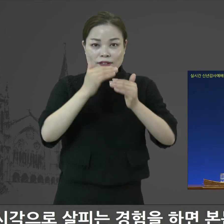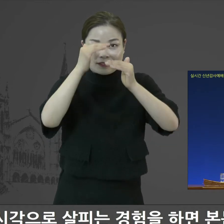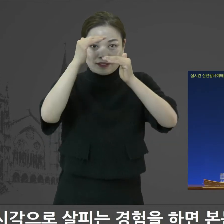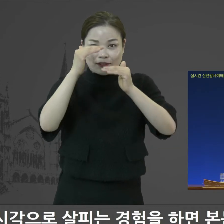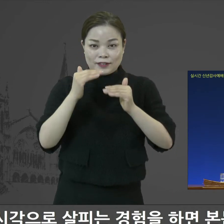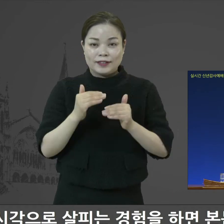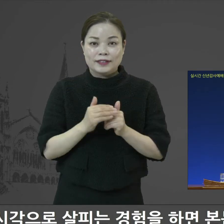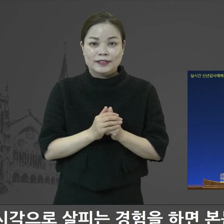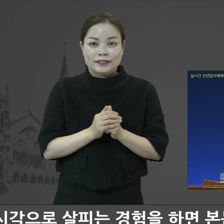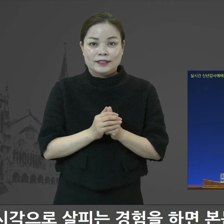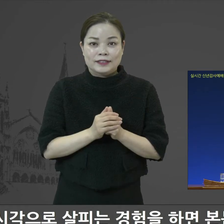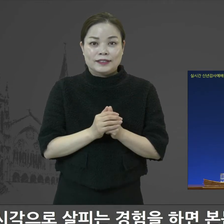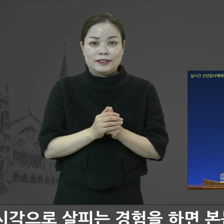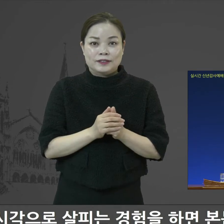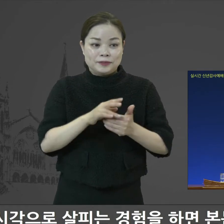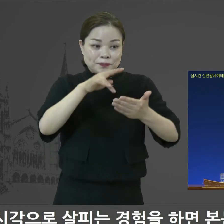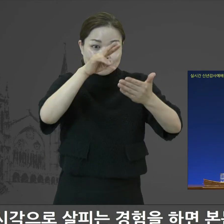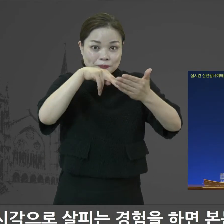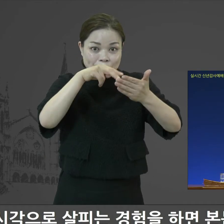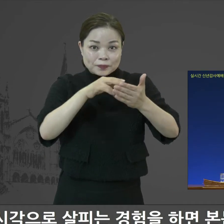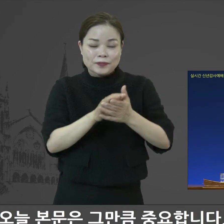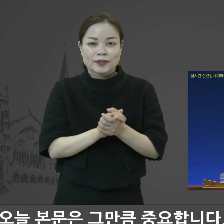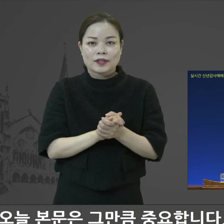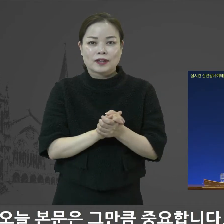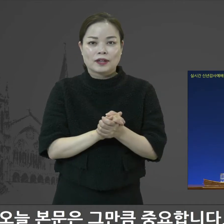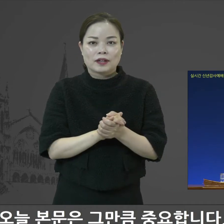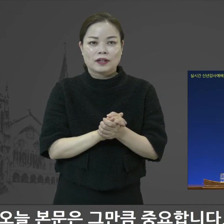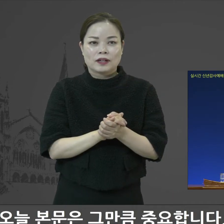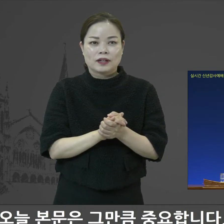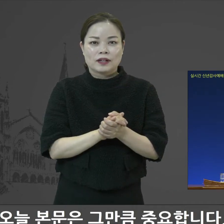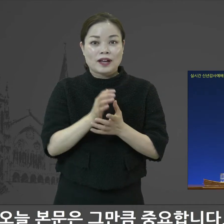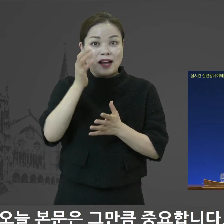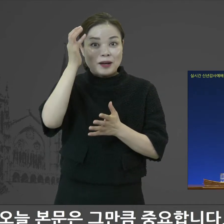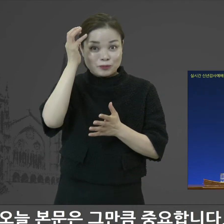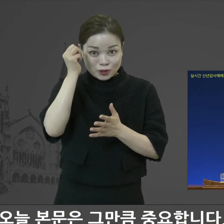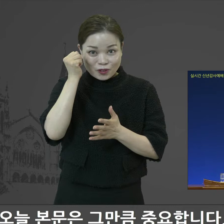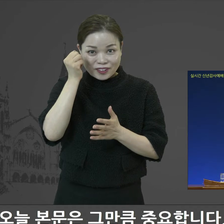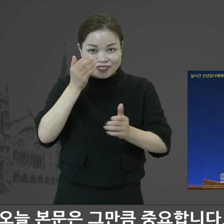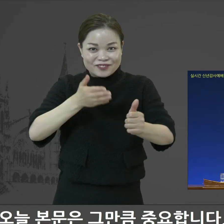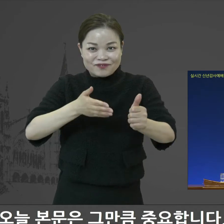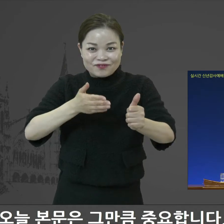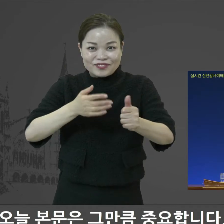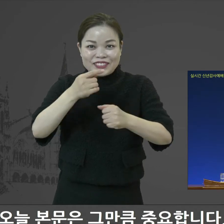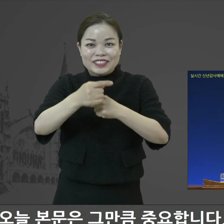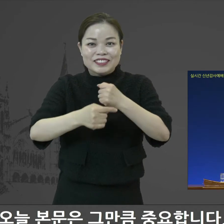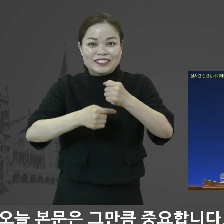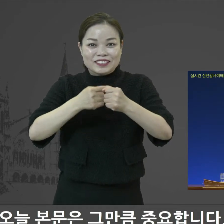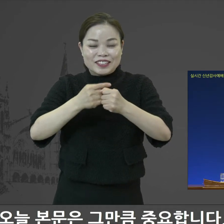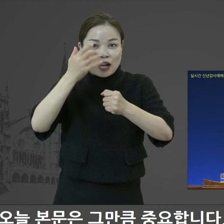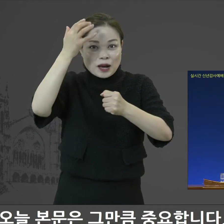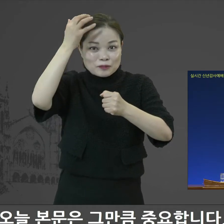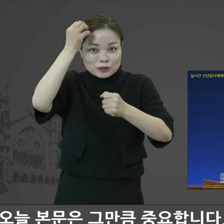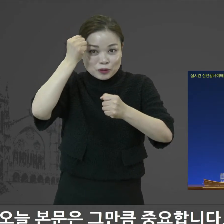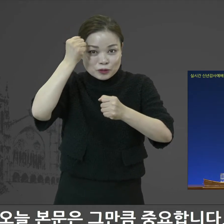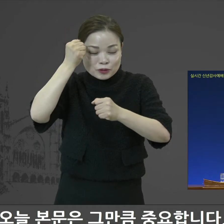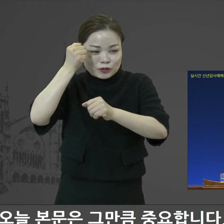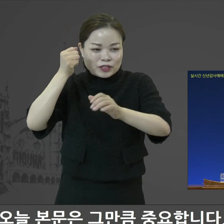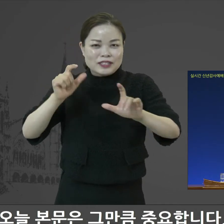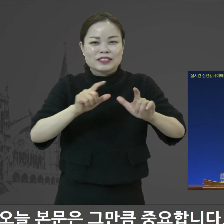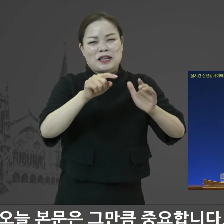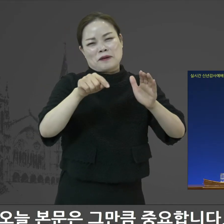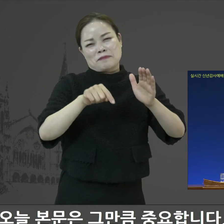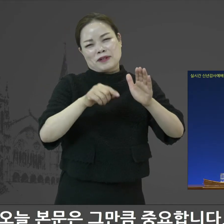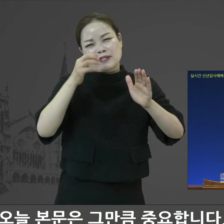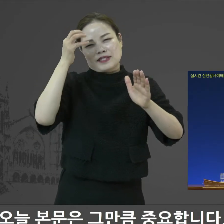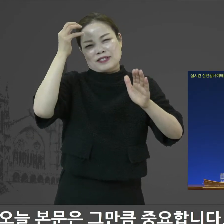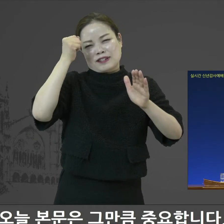것이죠. 자, 한번 본문을 읽겠습니다. 읽는데 어차피 암송할 겁니다. 1년 내내 이 말씀을 우리 삶 속에